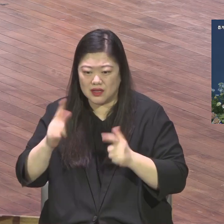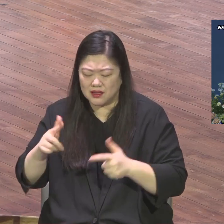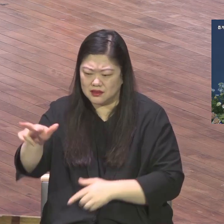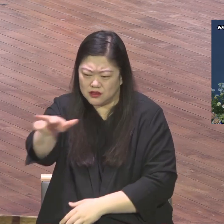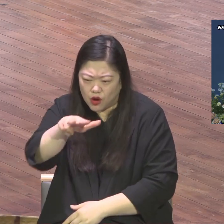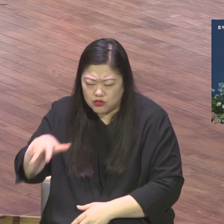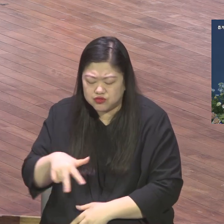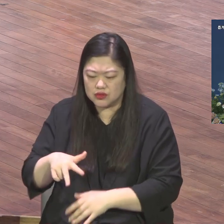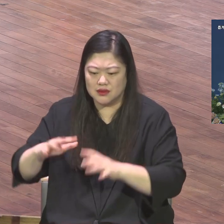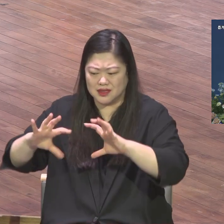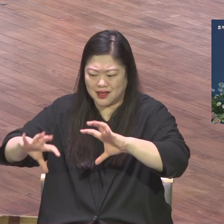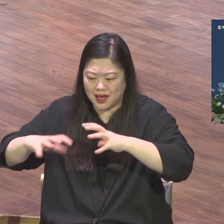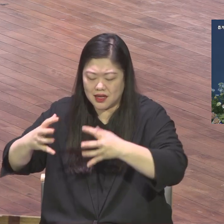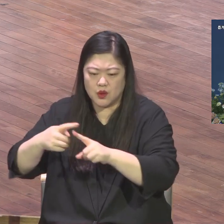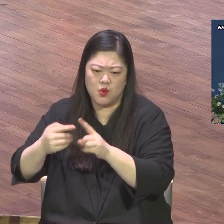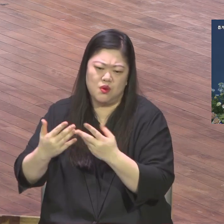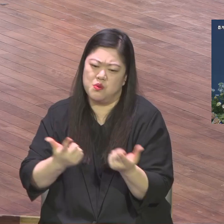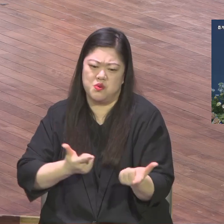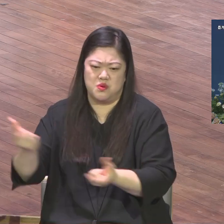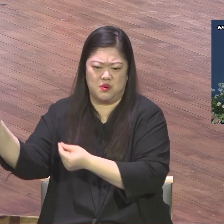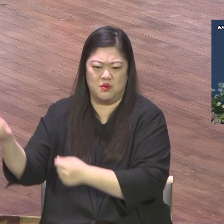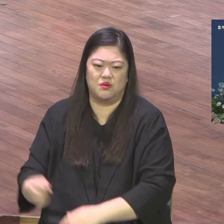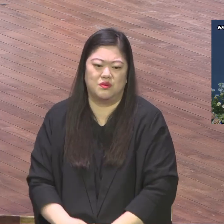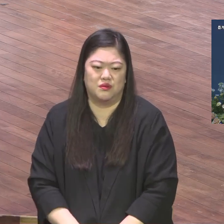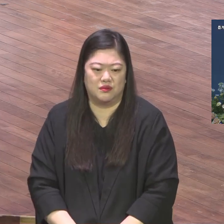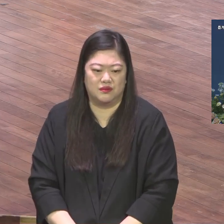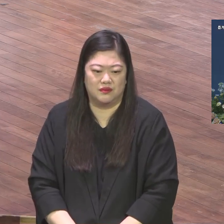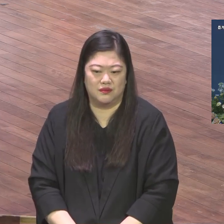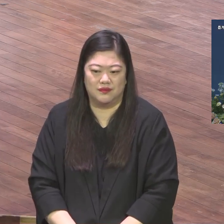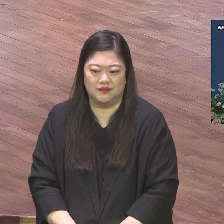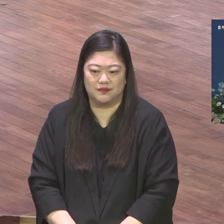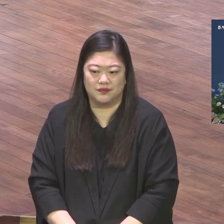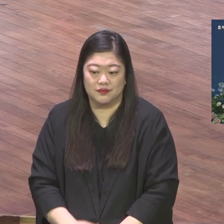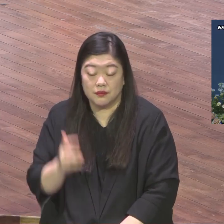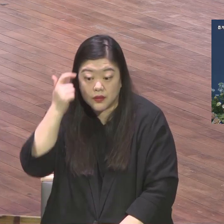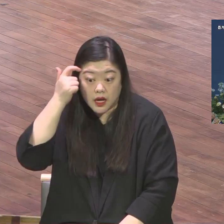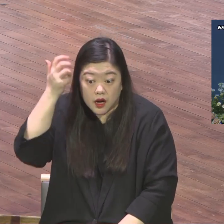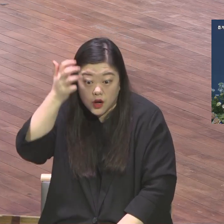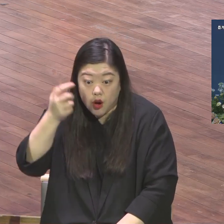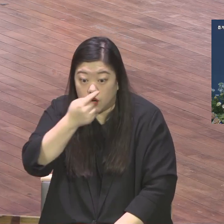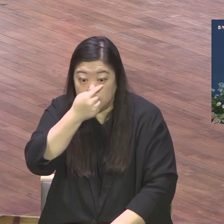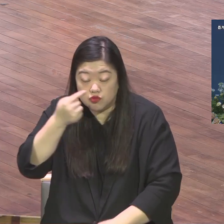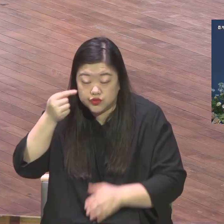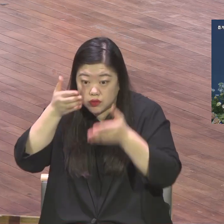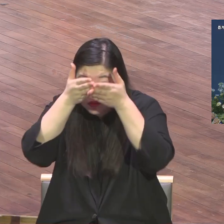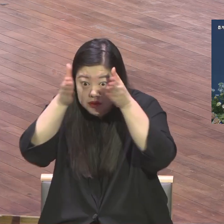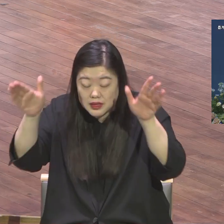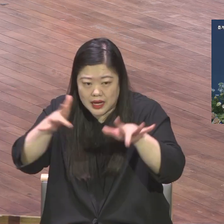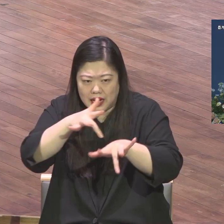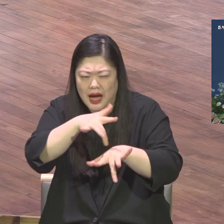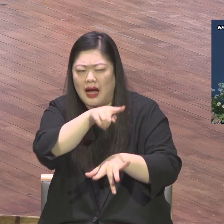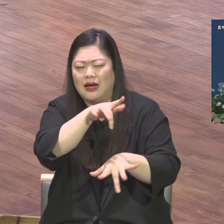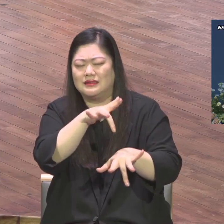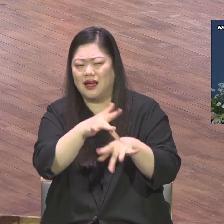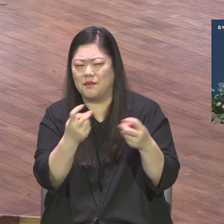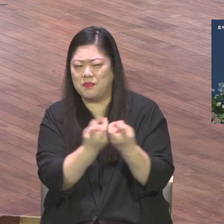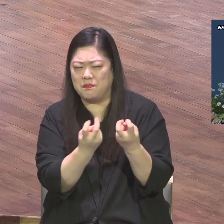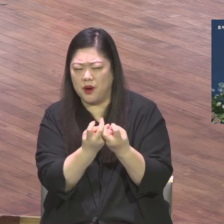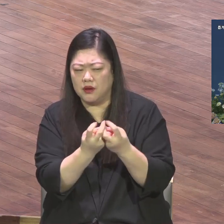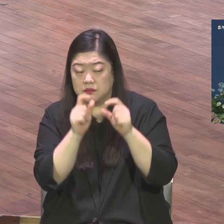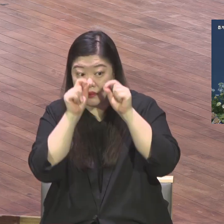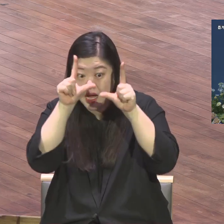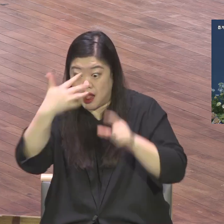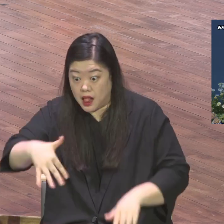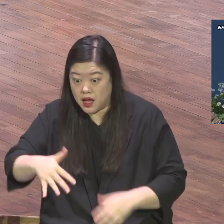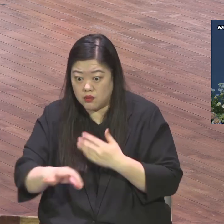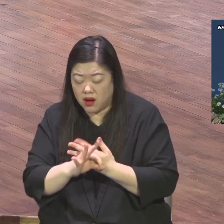우리는 속지 말아야 되는데 영적인 영적 해석, 복음적 접근을 해야 됩니다.